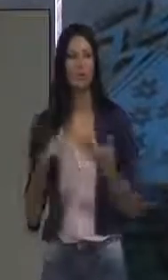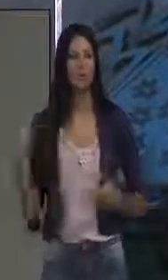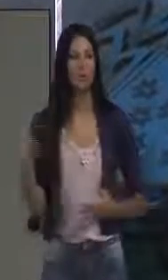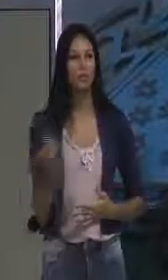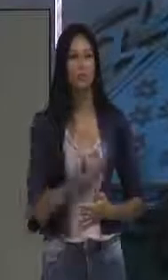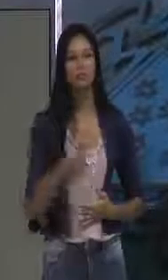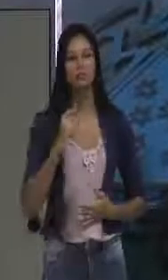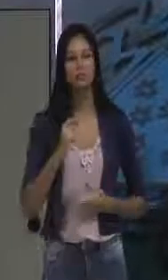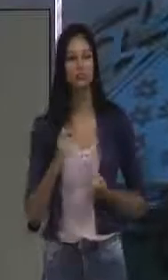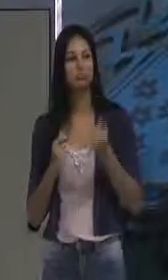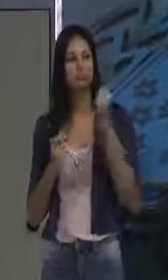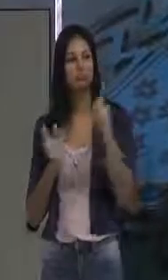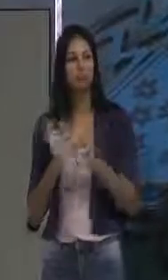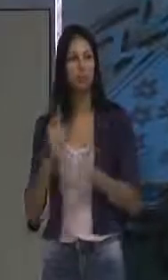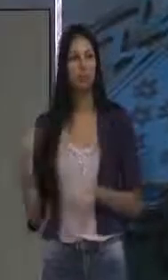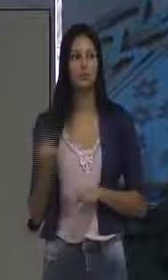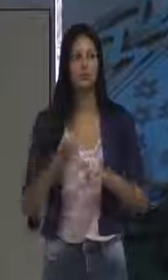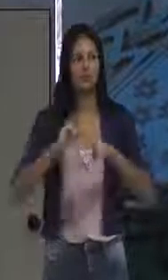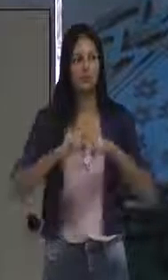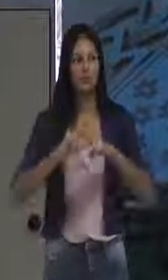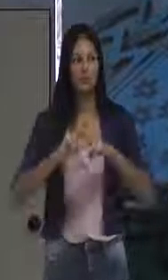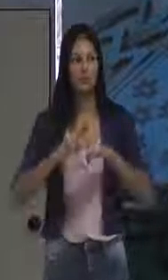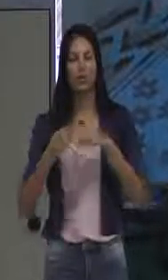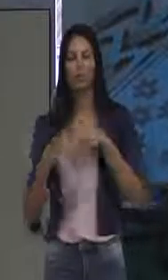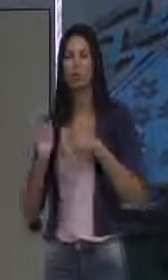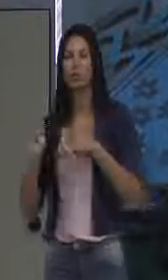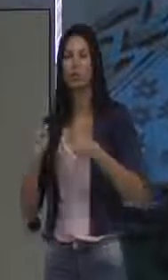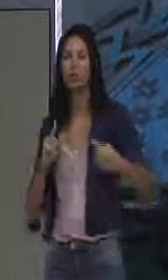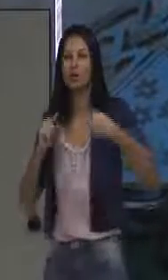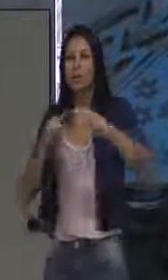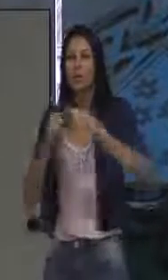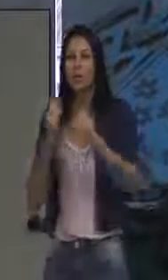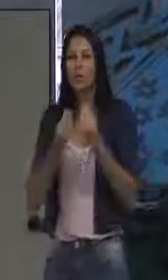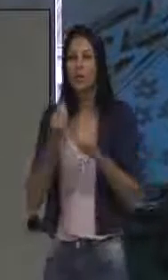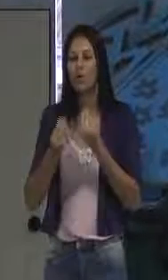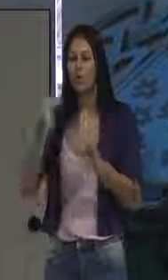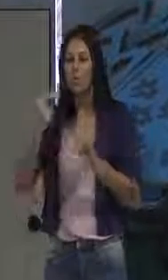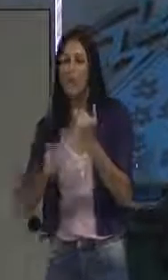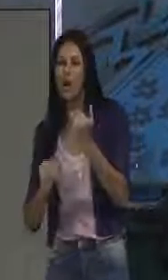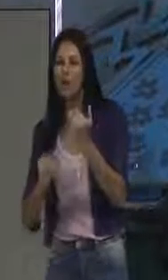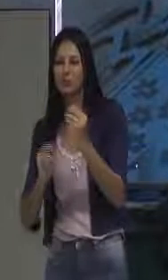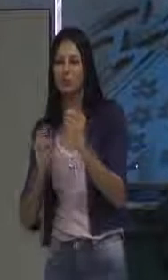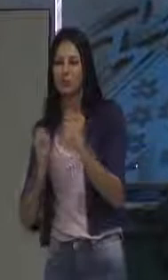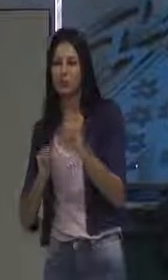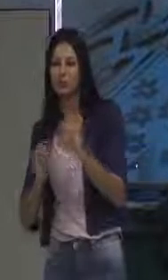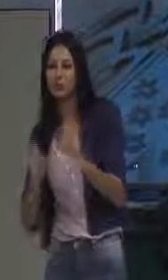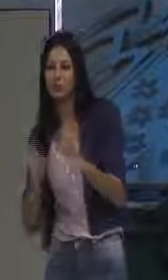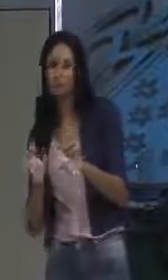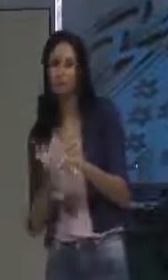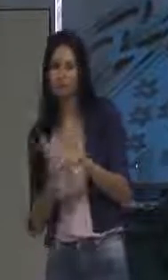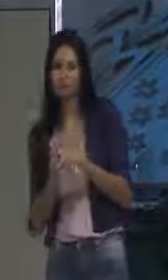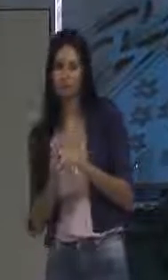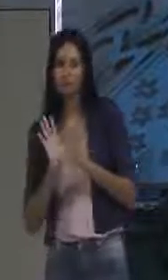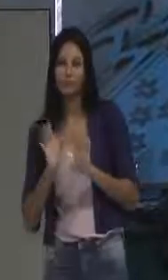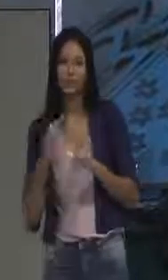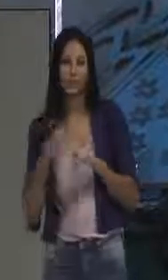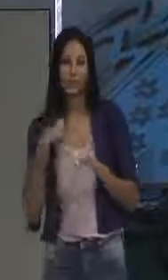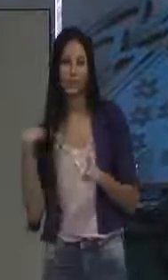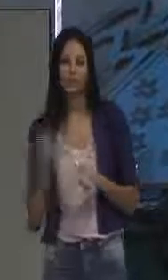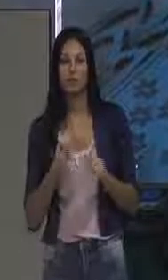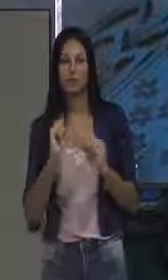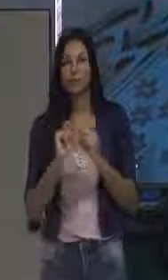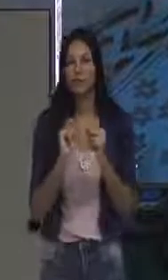o custo do nosso chocolate, ele está muito ligado realmente à baixa produção ainda, à escala pequena da produção. Nós produzimos,